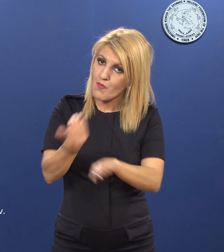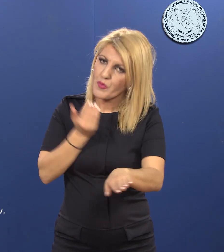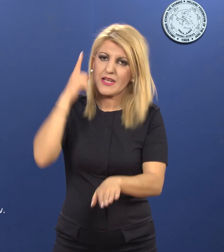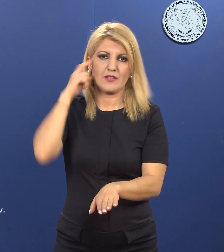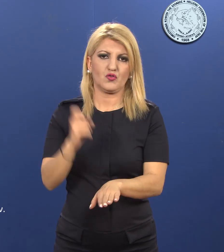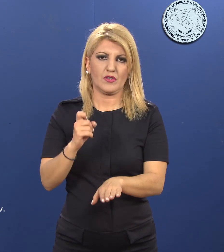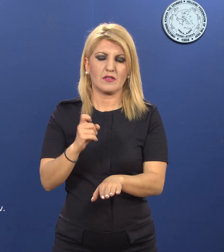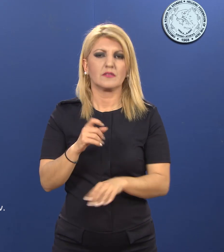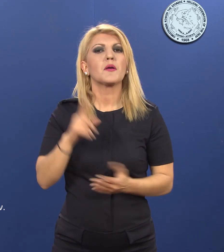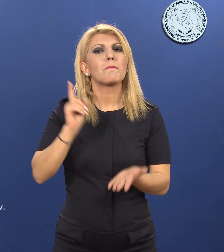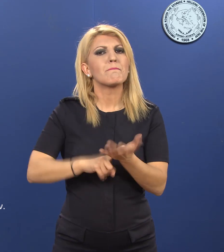Υπότιτλοι AUTHORWAVE